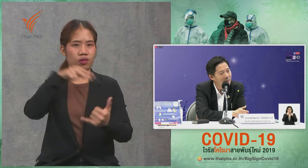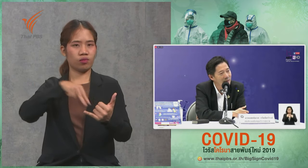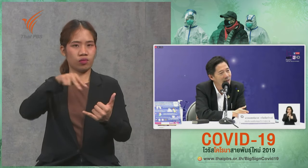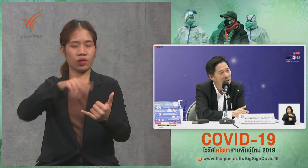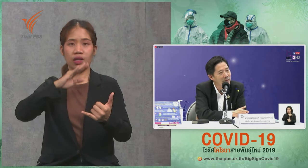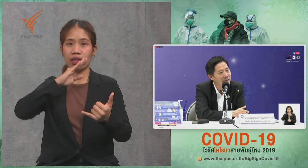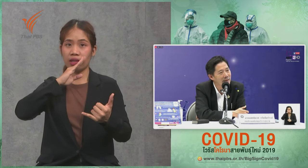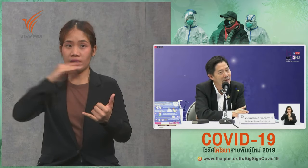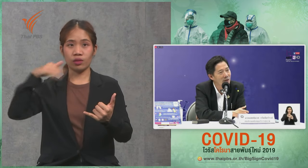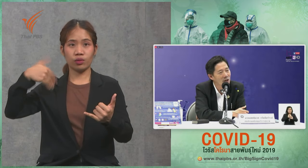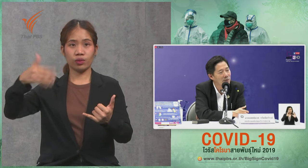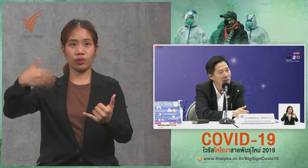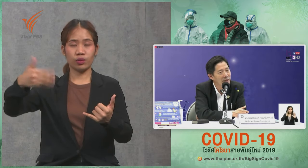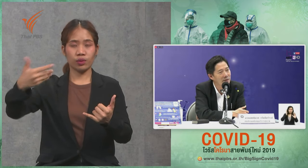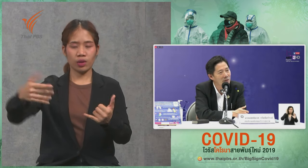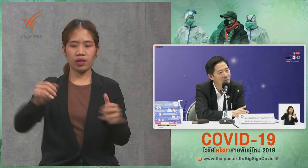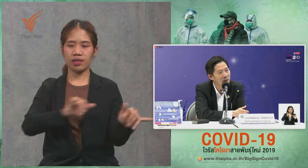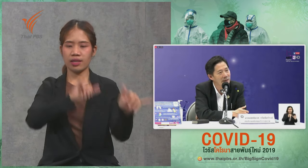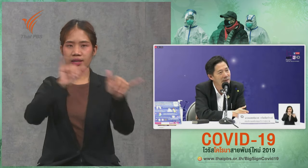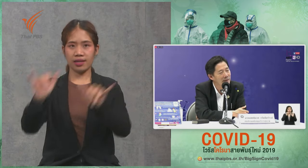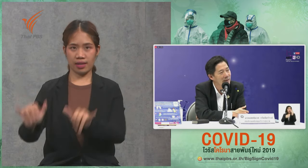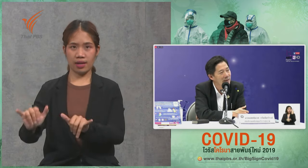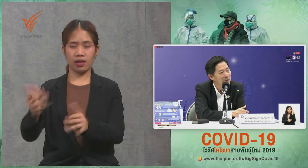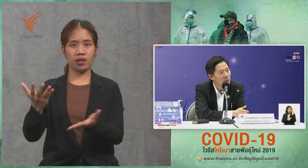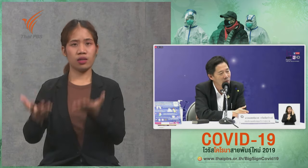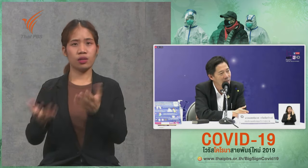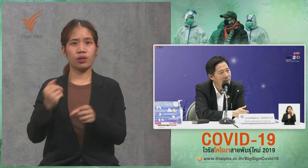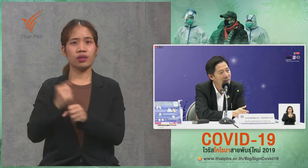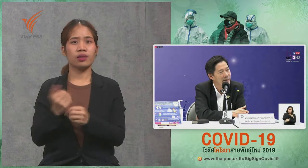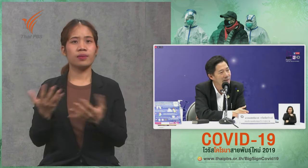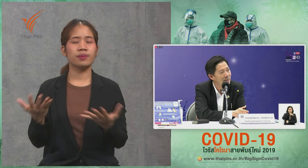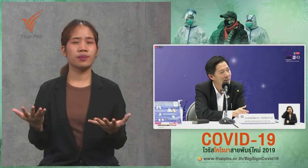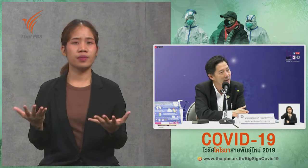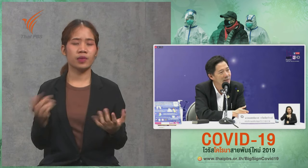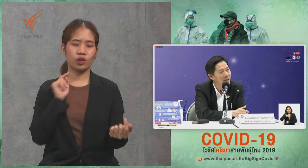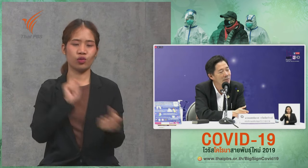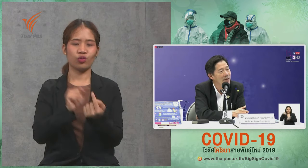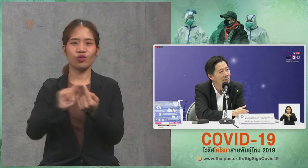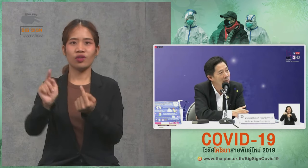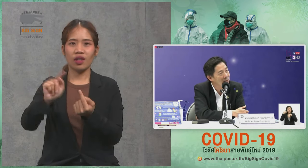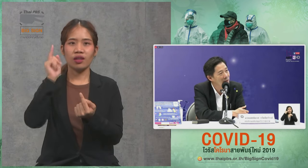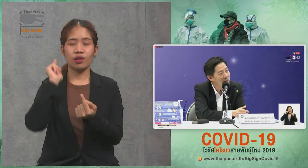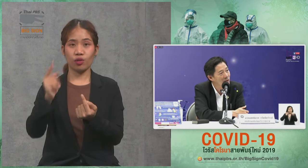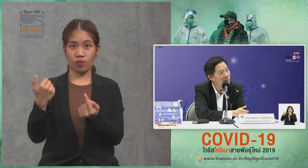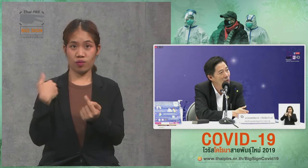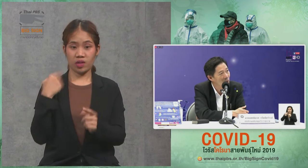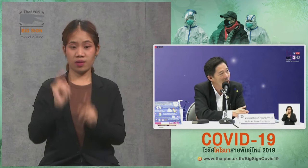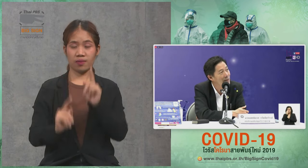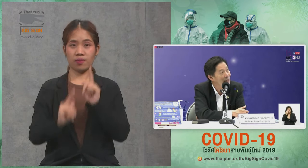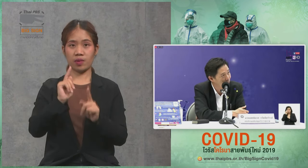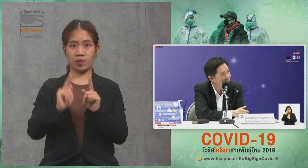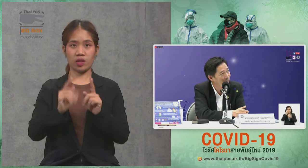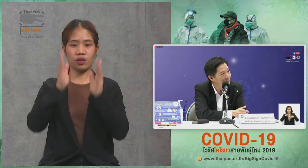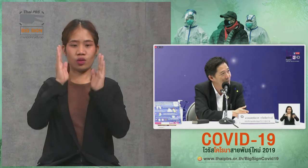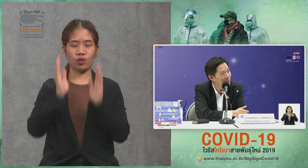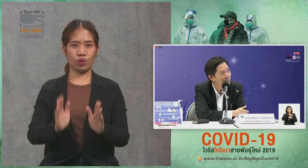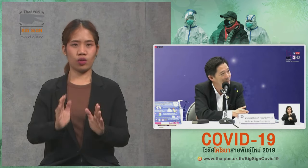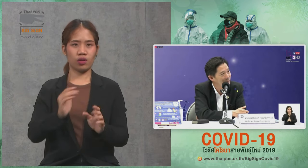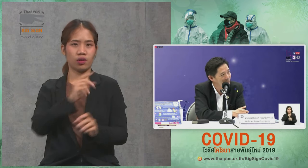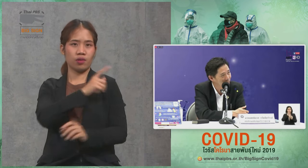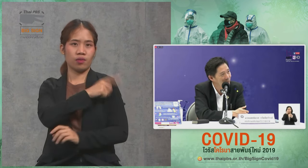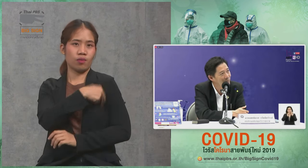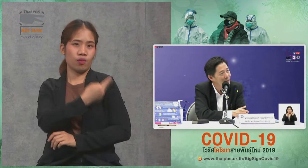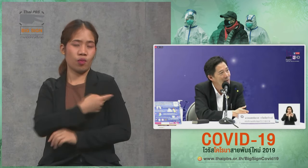าหลังจากนั้นจะย้ายไปฮอสปิทอลหรือว่าไปจุดไหนที่ยังต้องมีการประเมินโดยบุคลากรทางการแพท